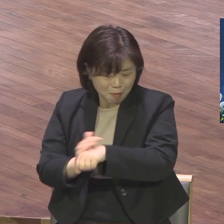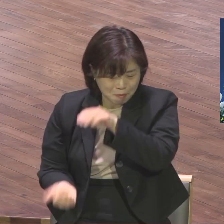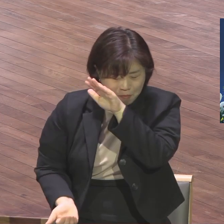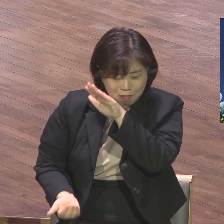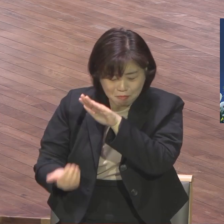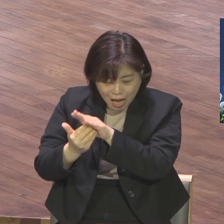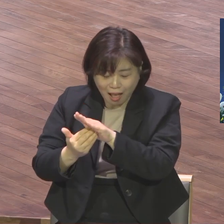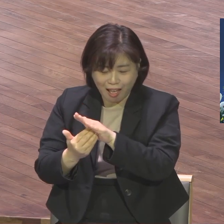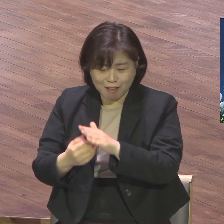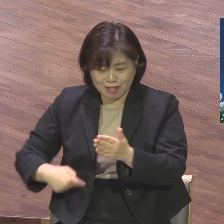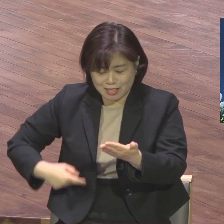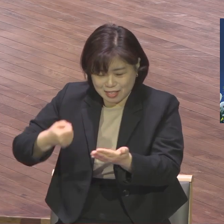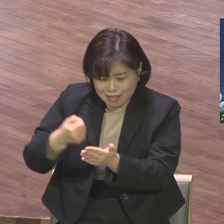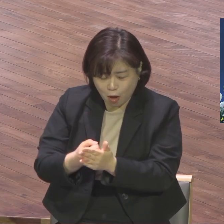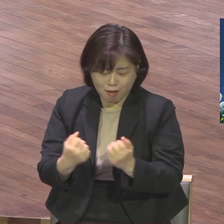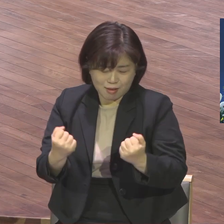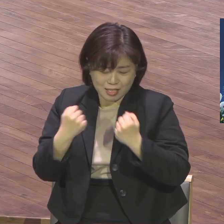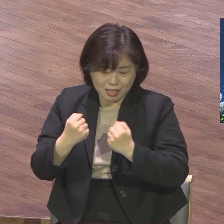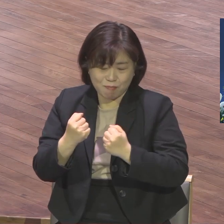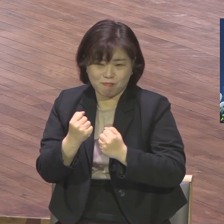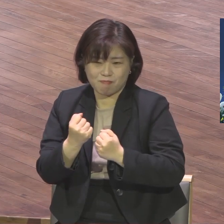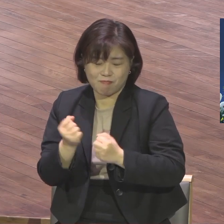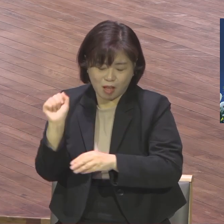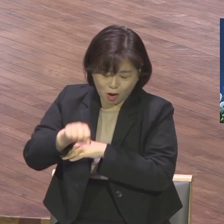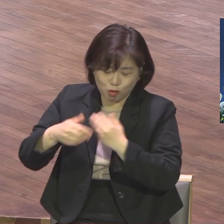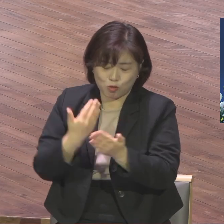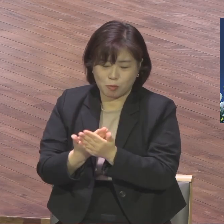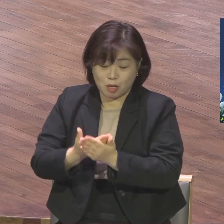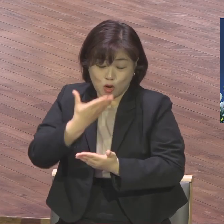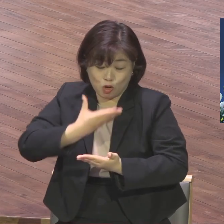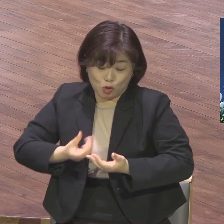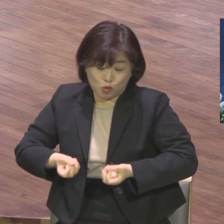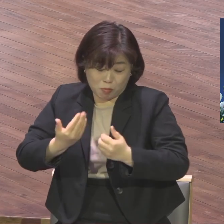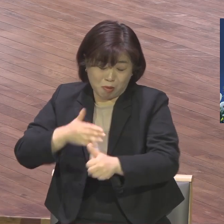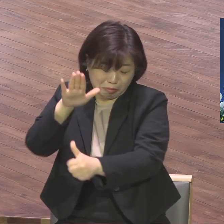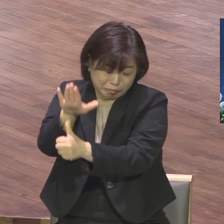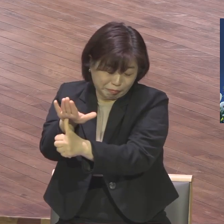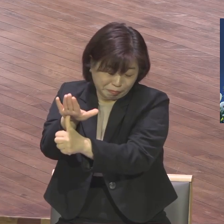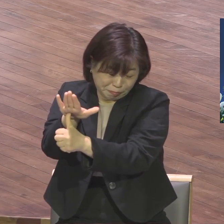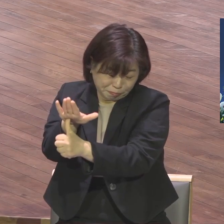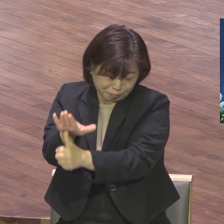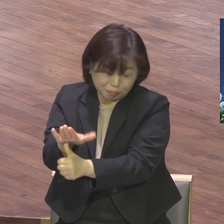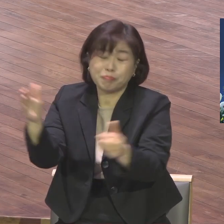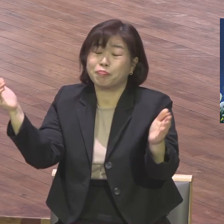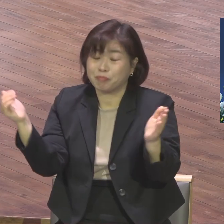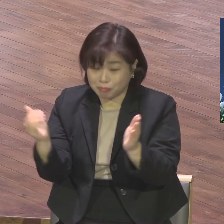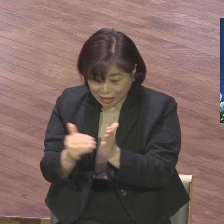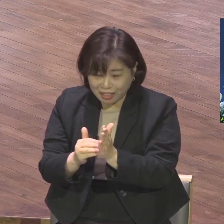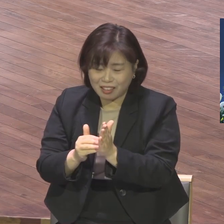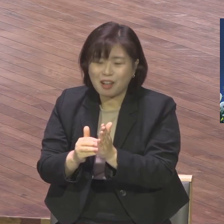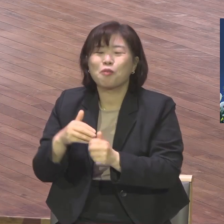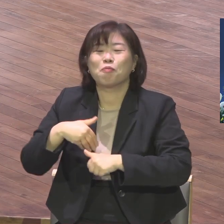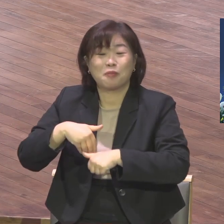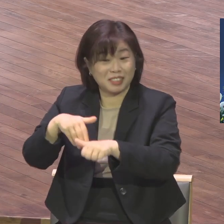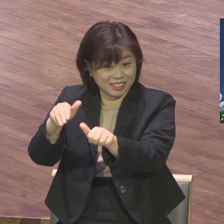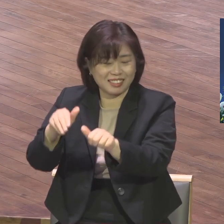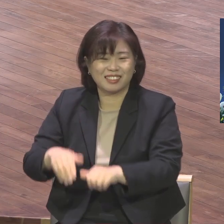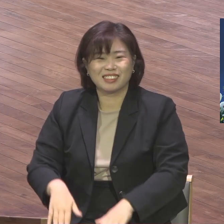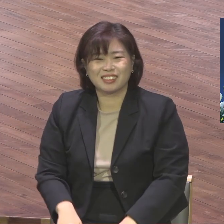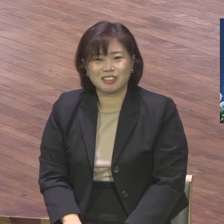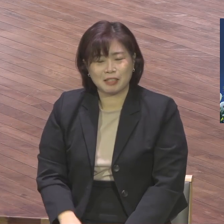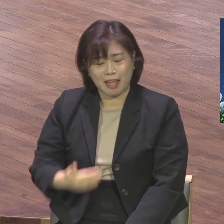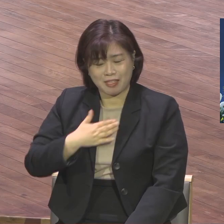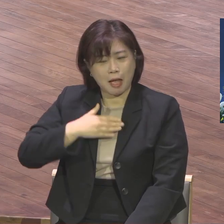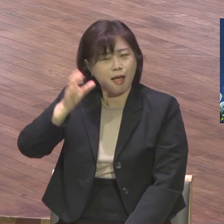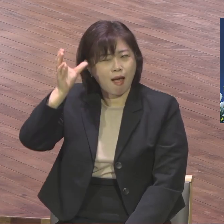위드 프린스플을 허락하여 주옵소서. 네. 이렇게 내가 축복 기도를 해 드렸는데